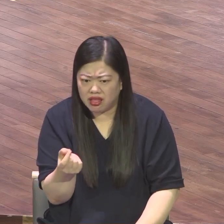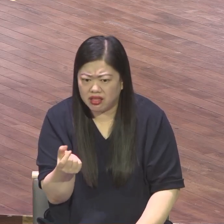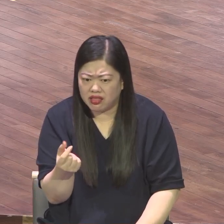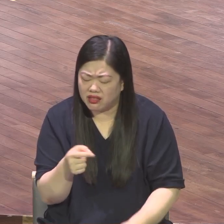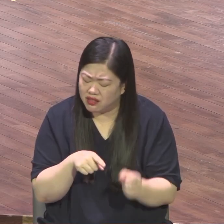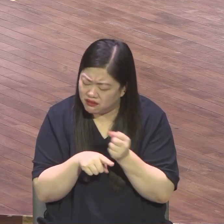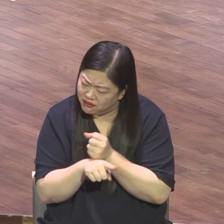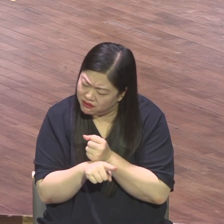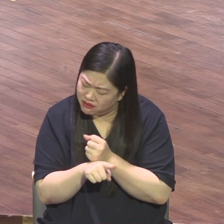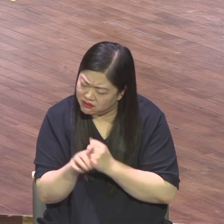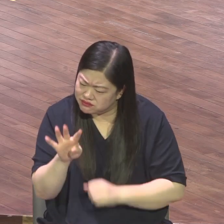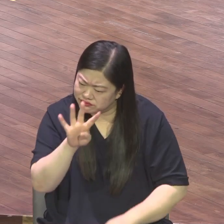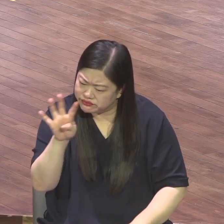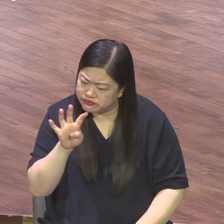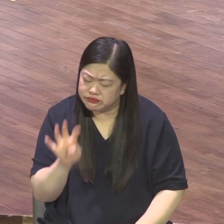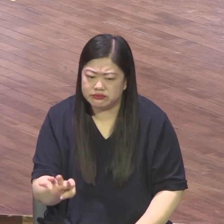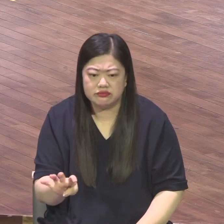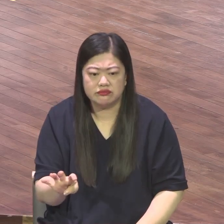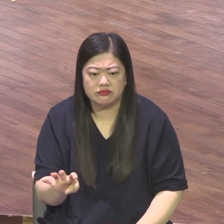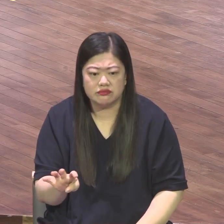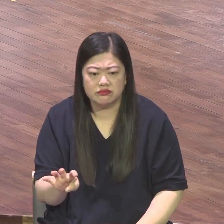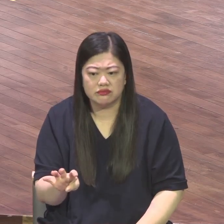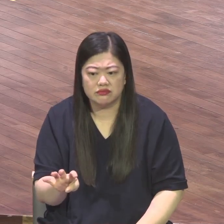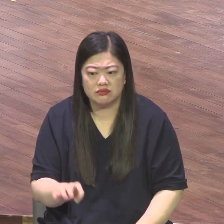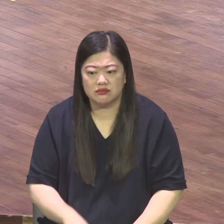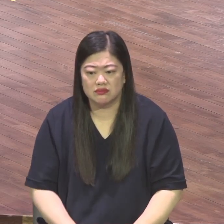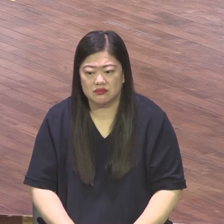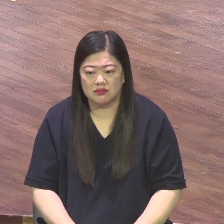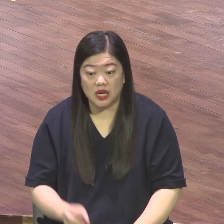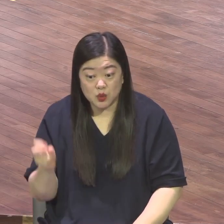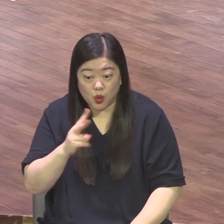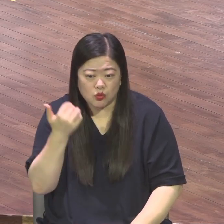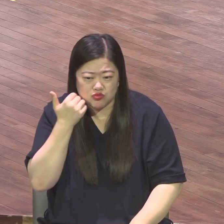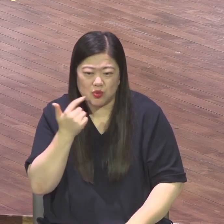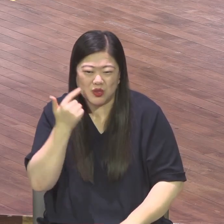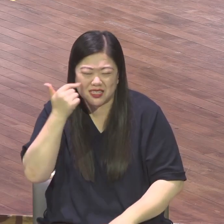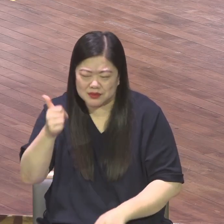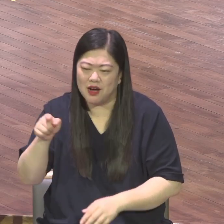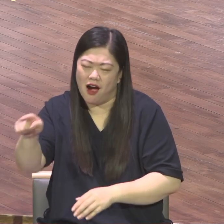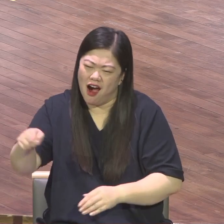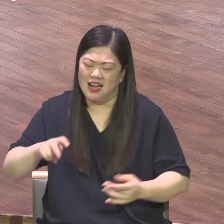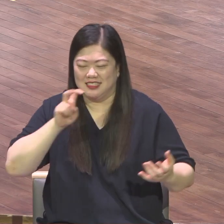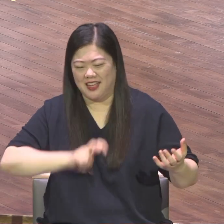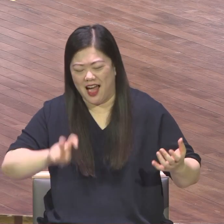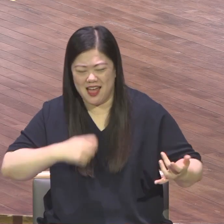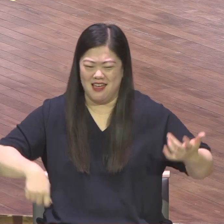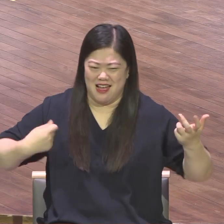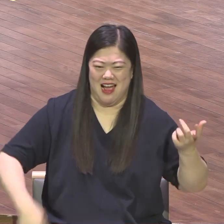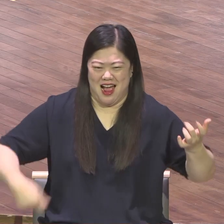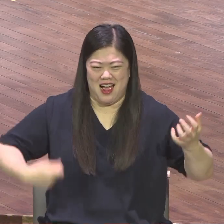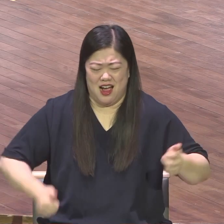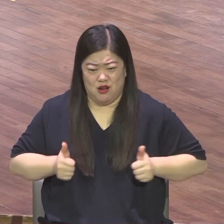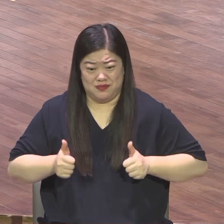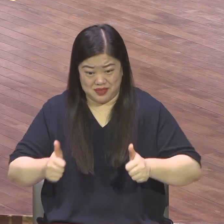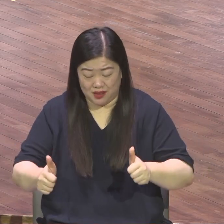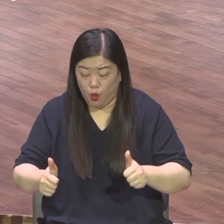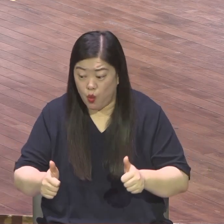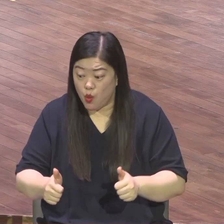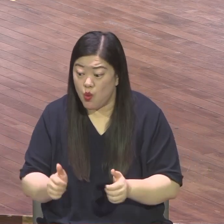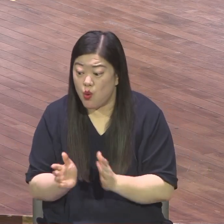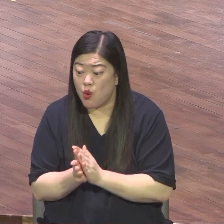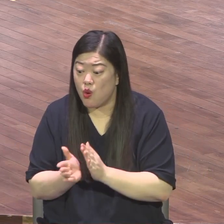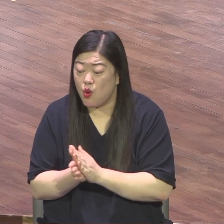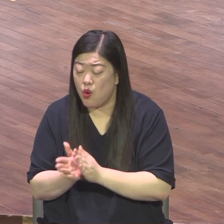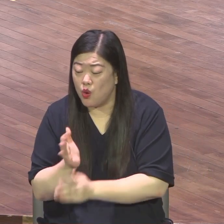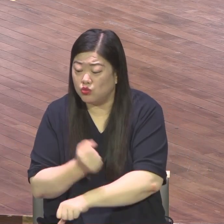그 목사님. 영접 메시지도 할 줄 몰라요. 그 부모가 하던 목사 하나가